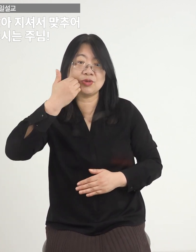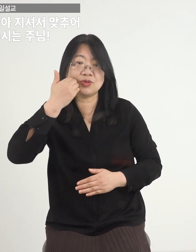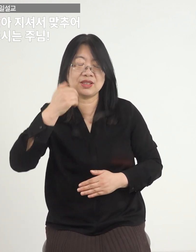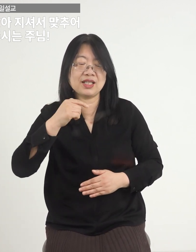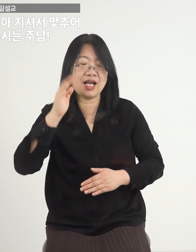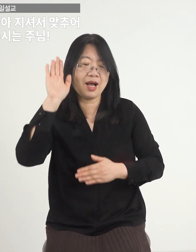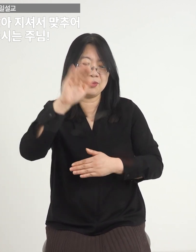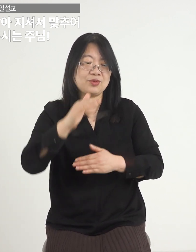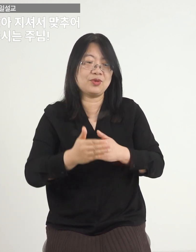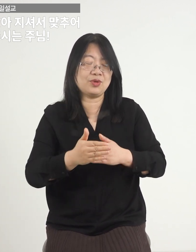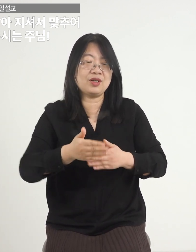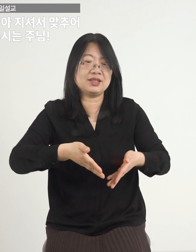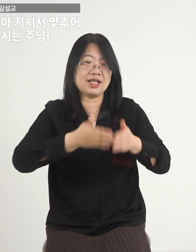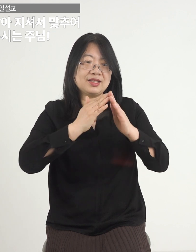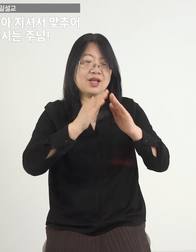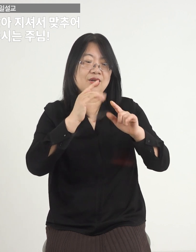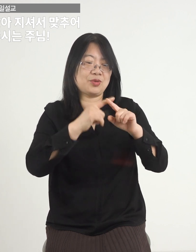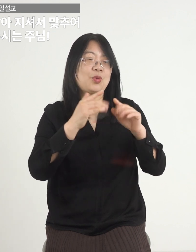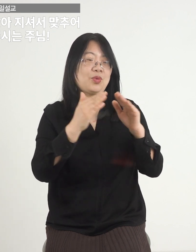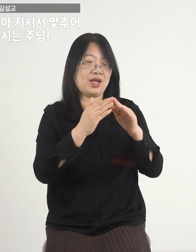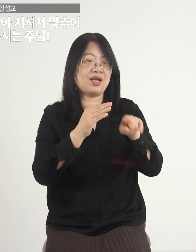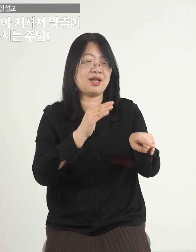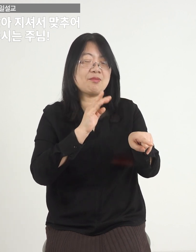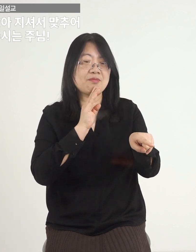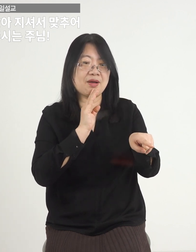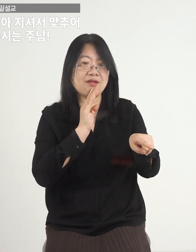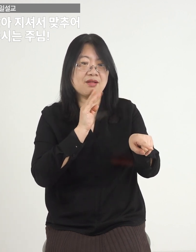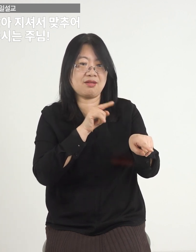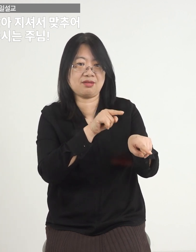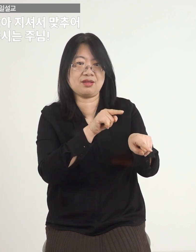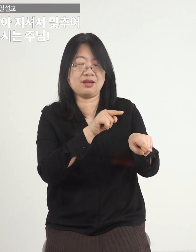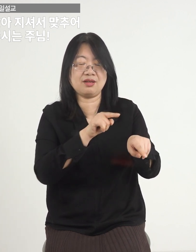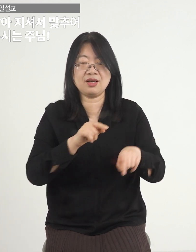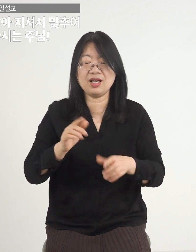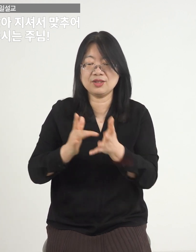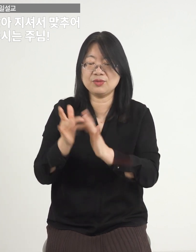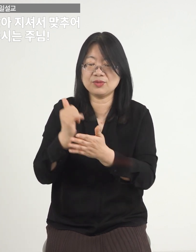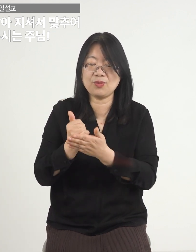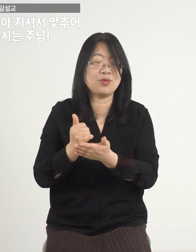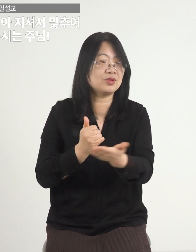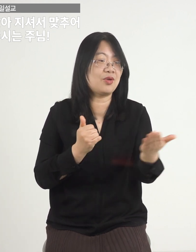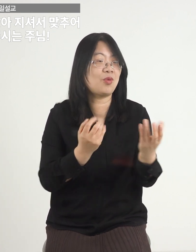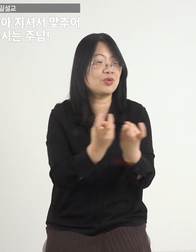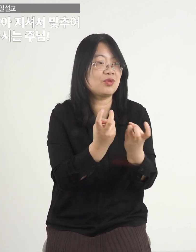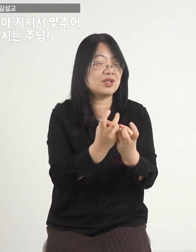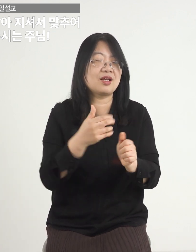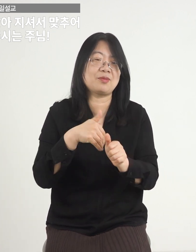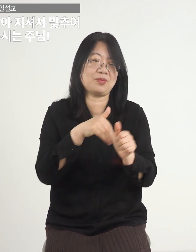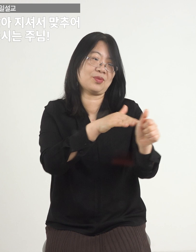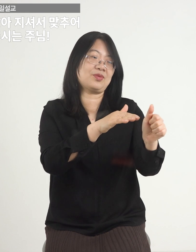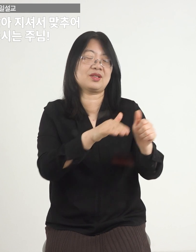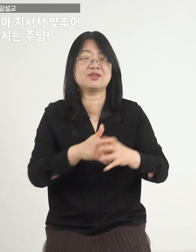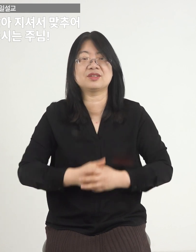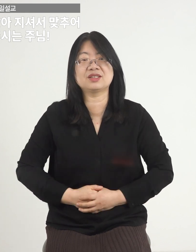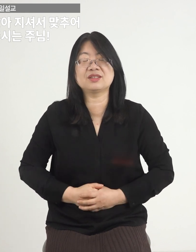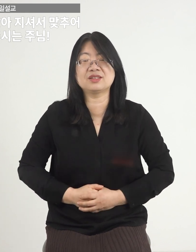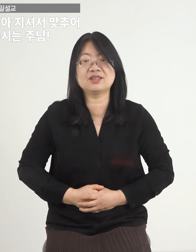교회 공동체를 설명하는, 나도 너희를 어떻게 하노라? 보내노라.